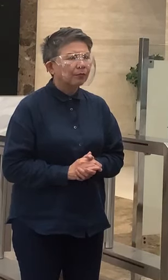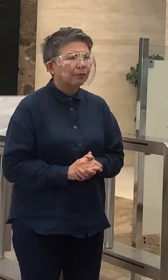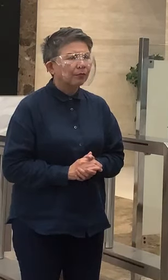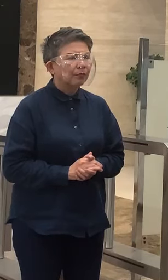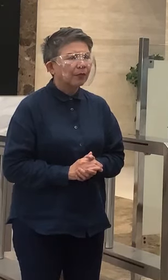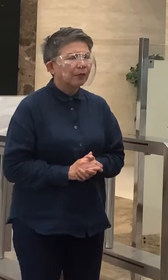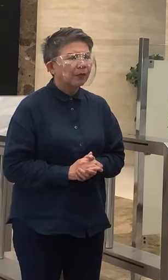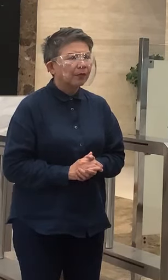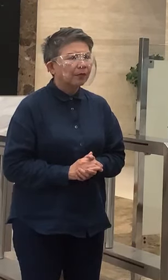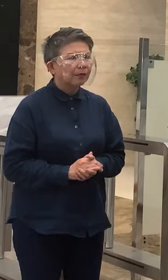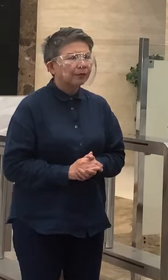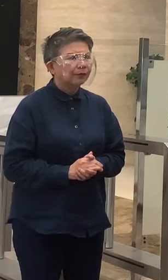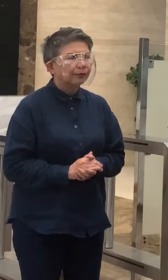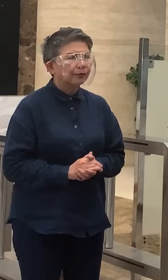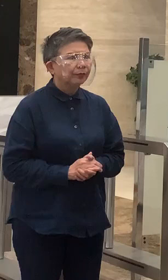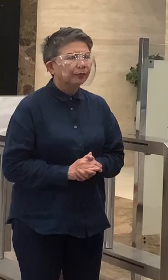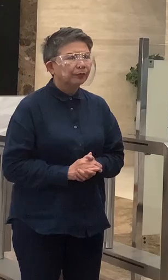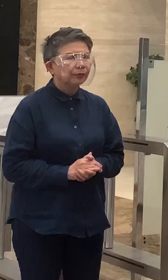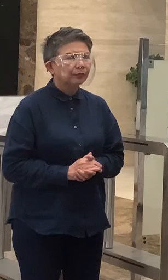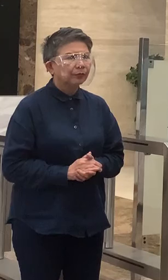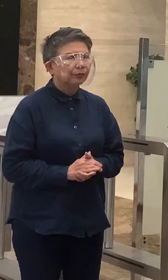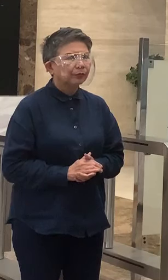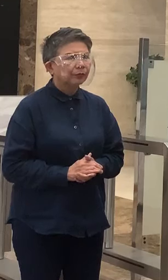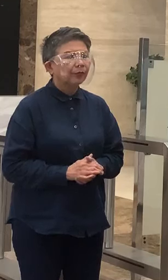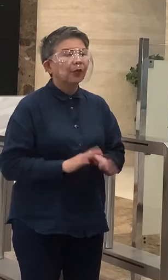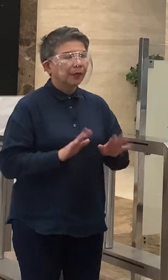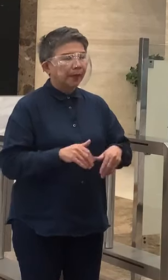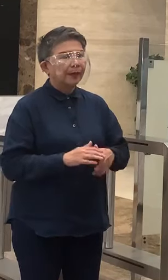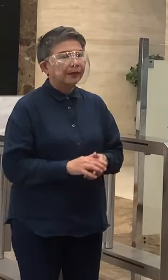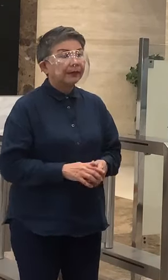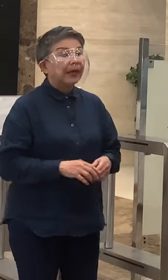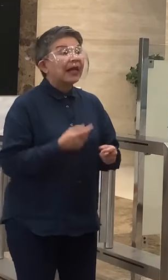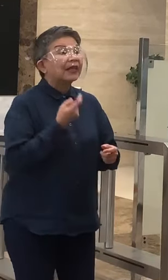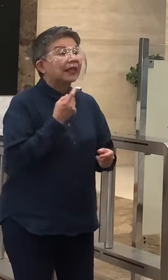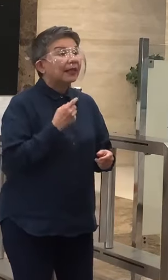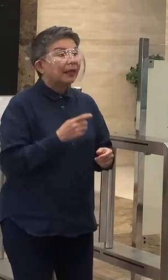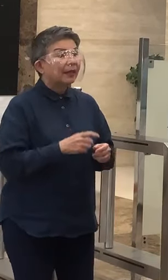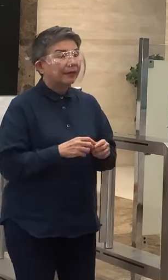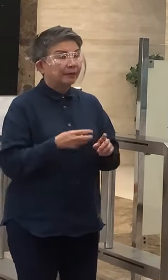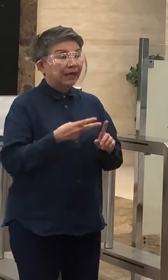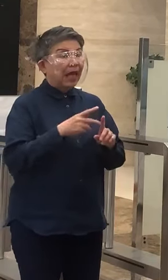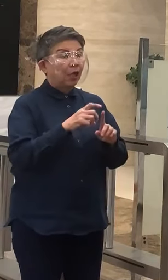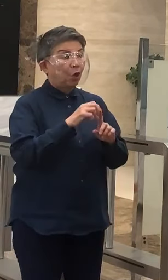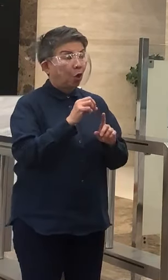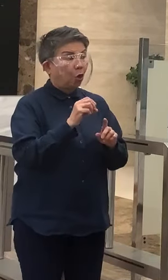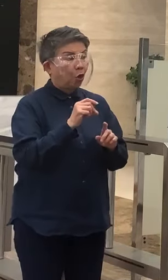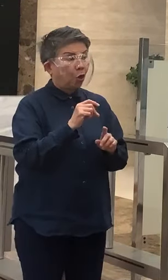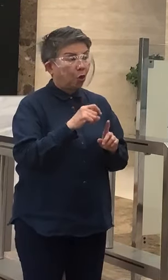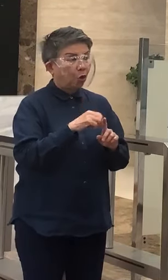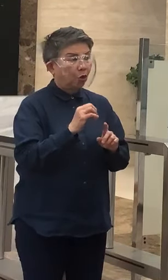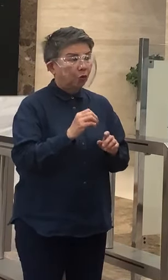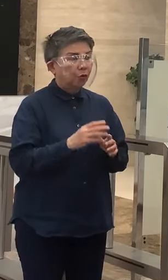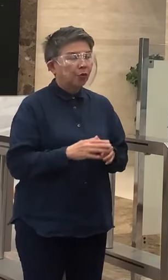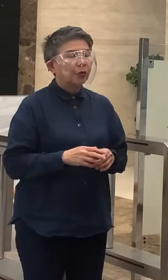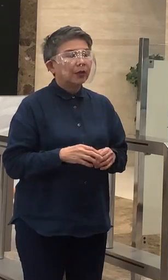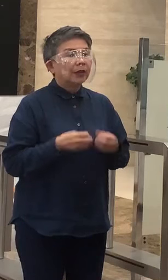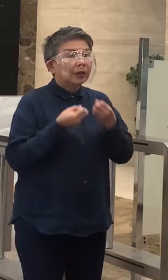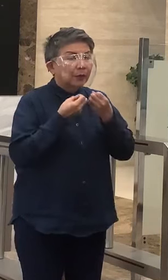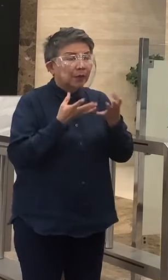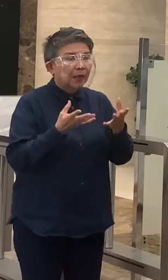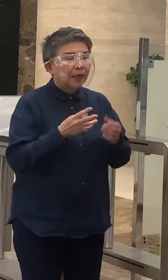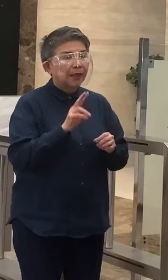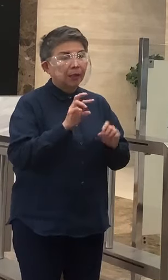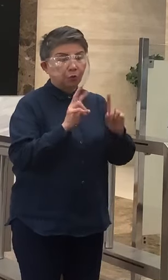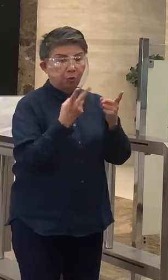Hai jadi yang percaya atau semuanya sudah disampaikan lewat itu